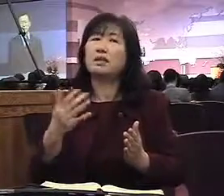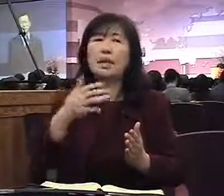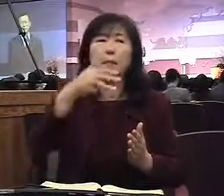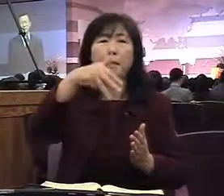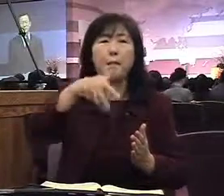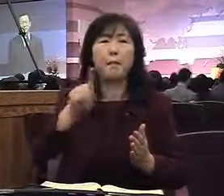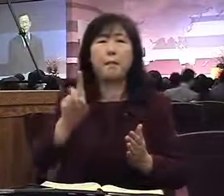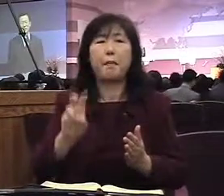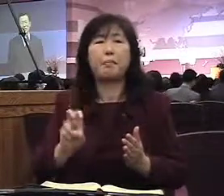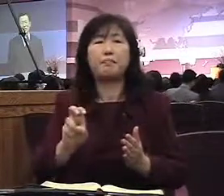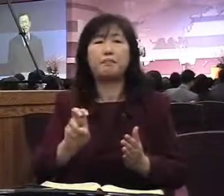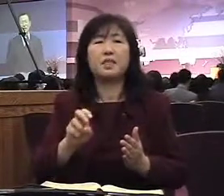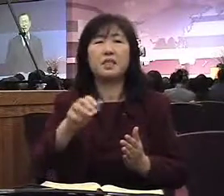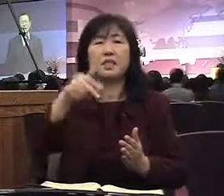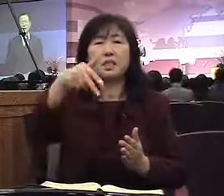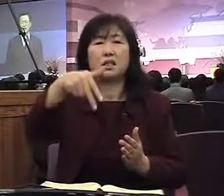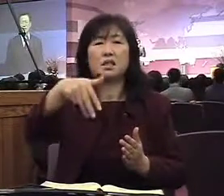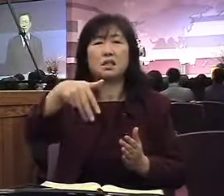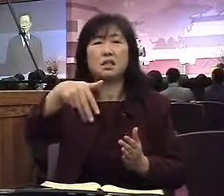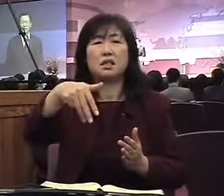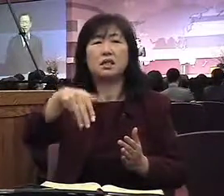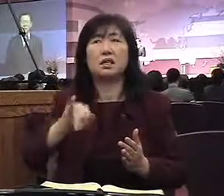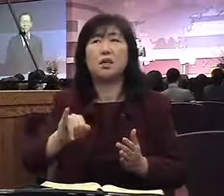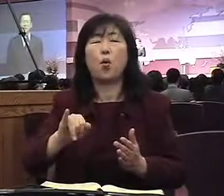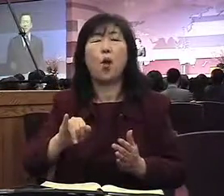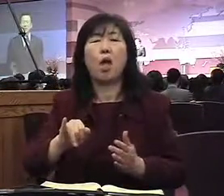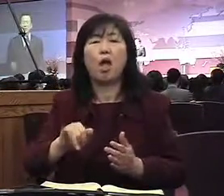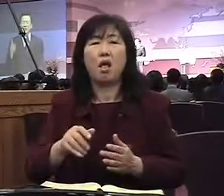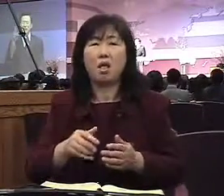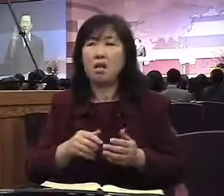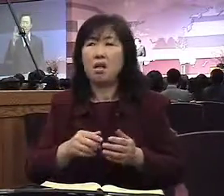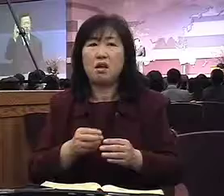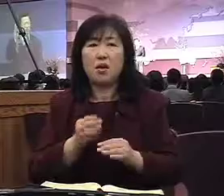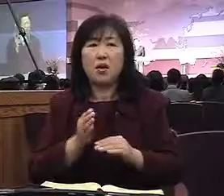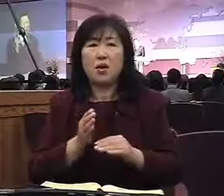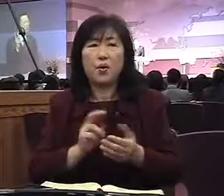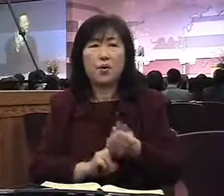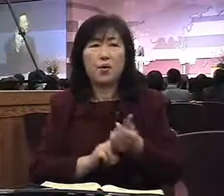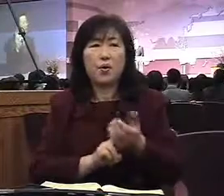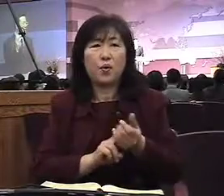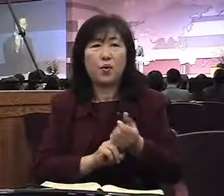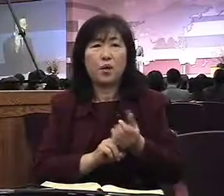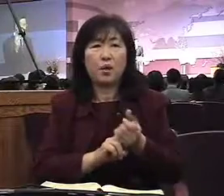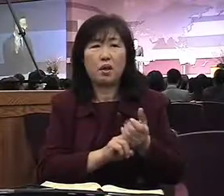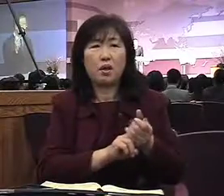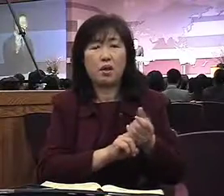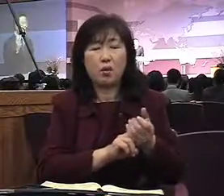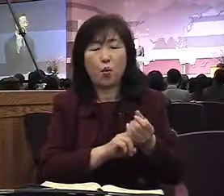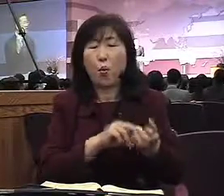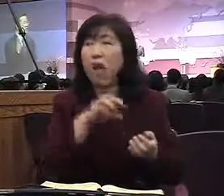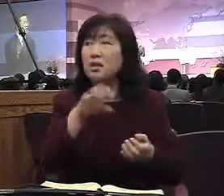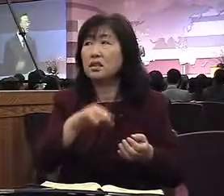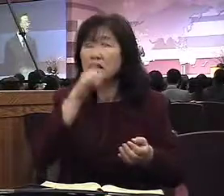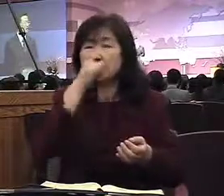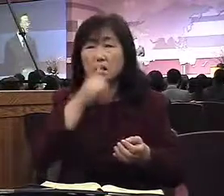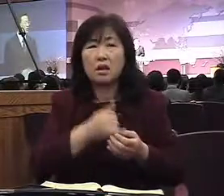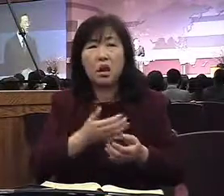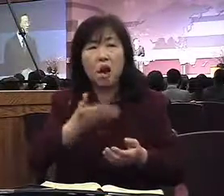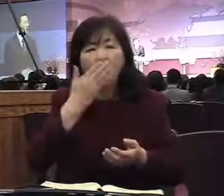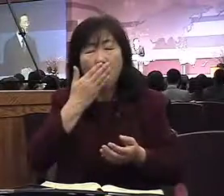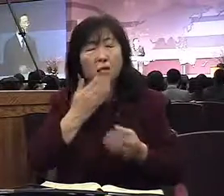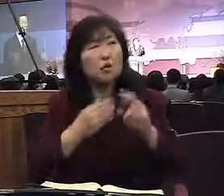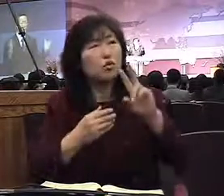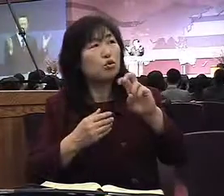참치회집이에요. 근데 이분이 음식점 장사를 해가지고 22번을 실패를 했어요. 여러분, 음식점 장사